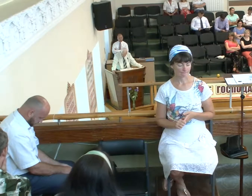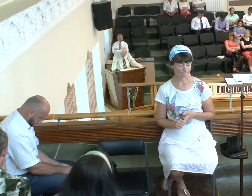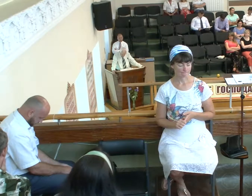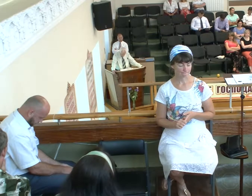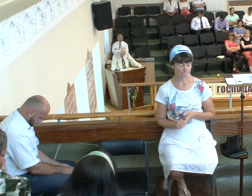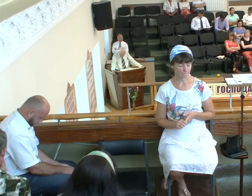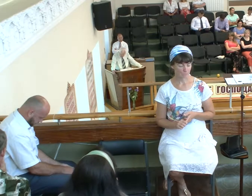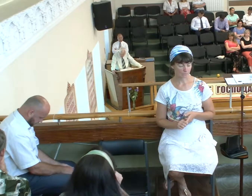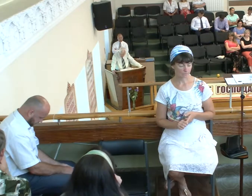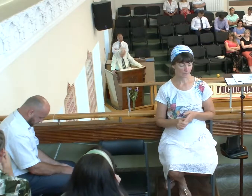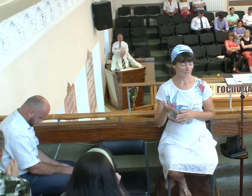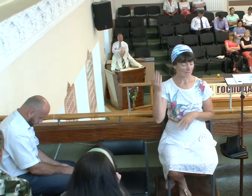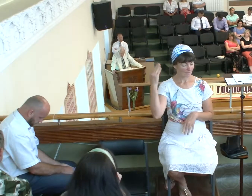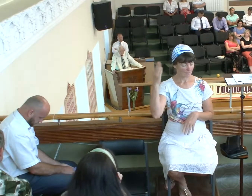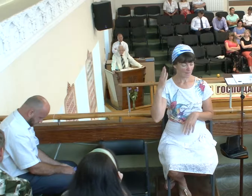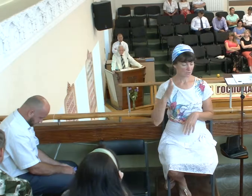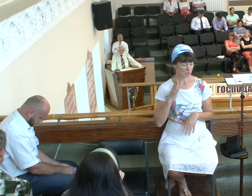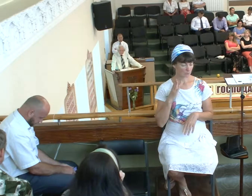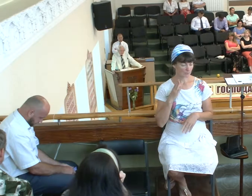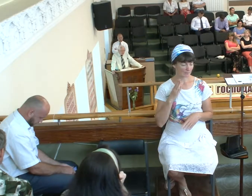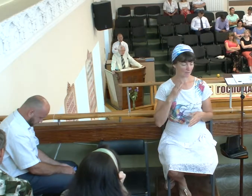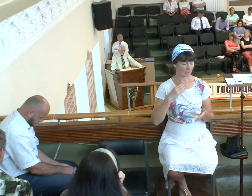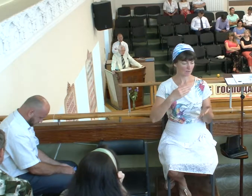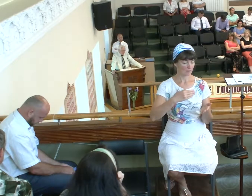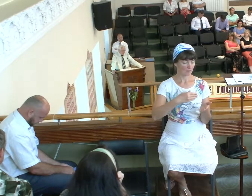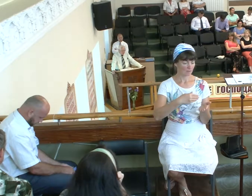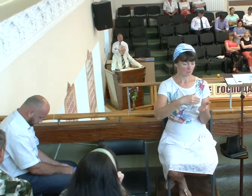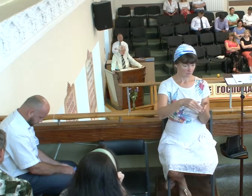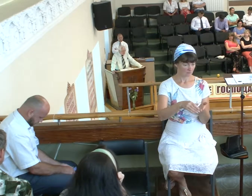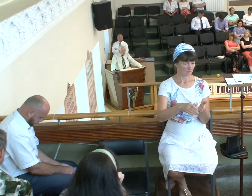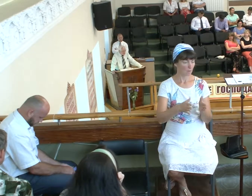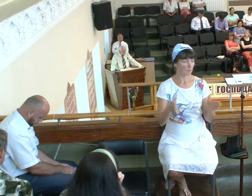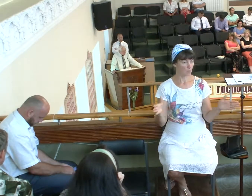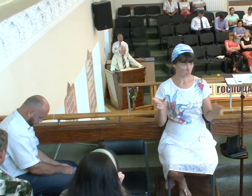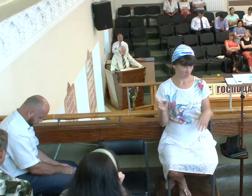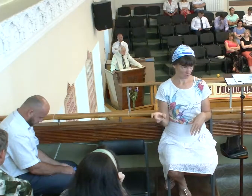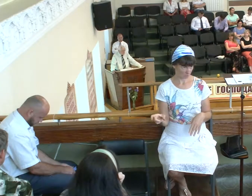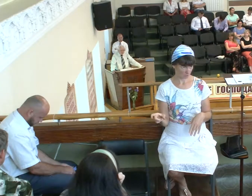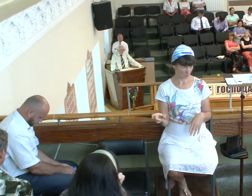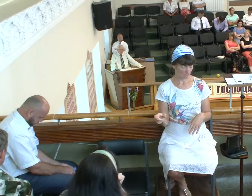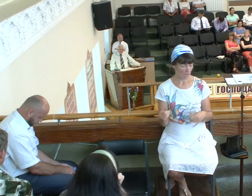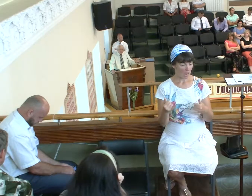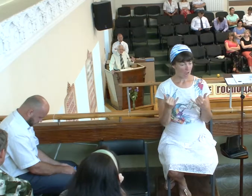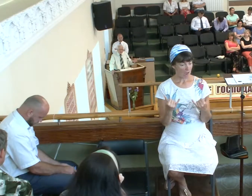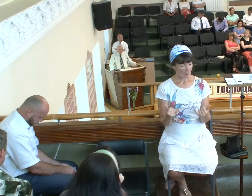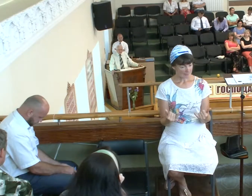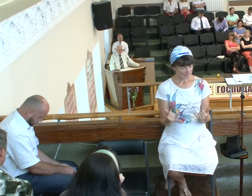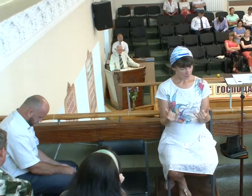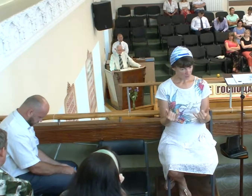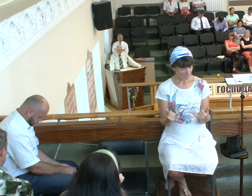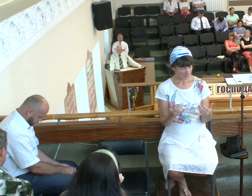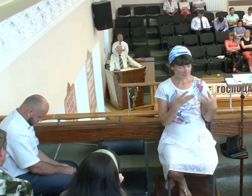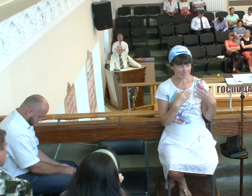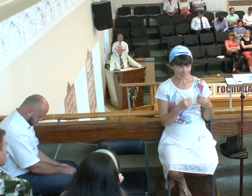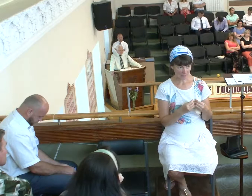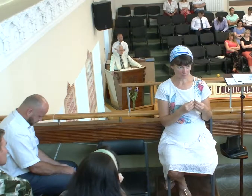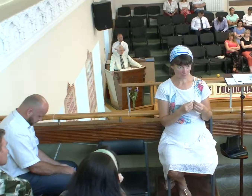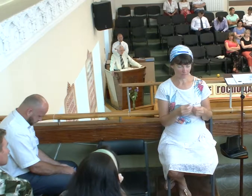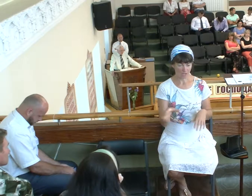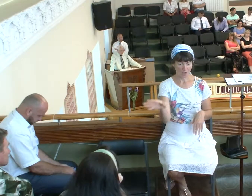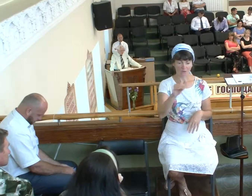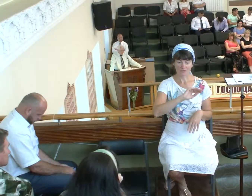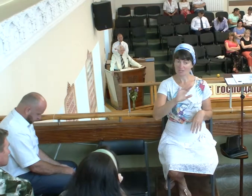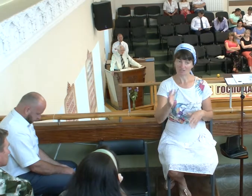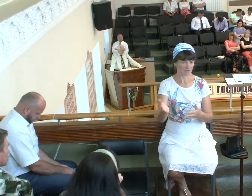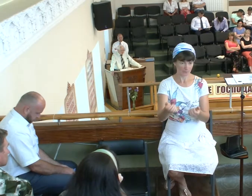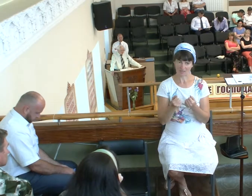количеством. Но люди оставляли Господа. Оставляли, потому что ценности были совершенно